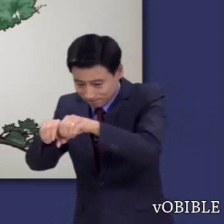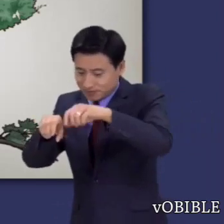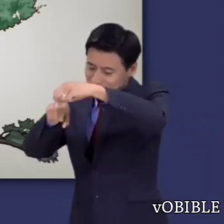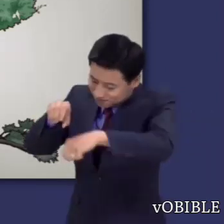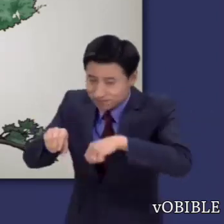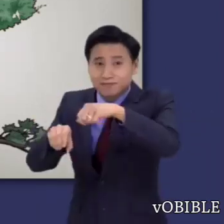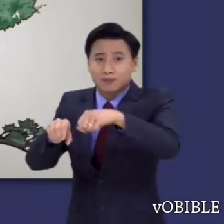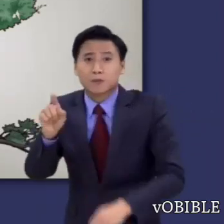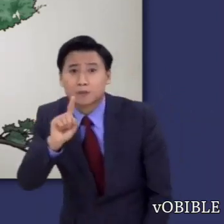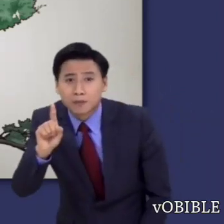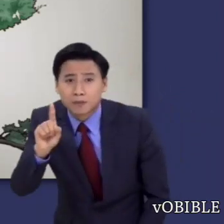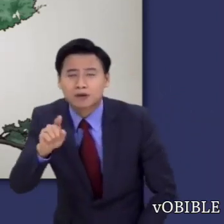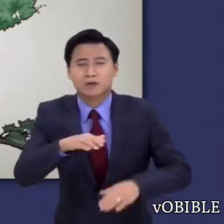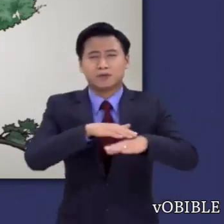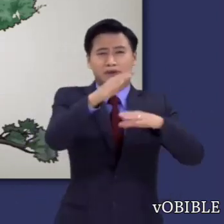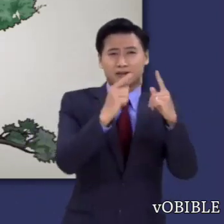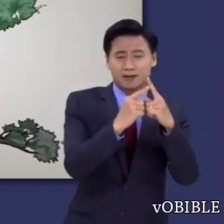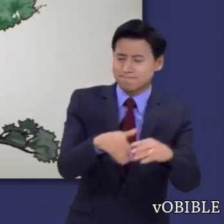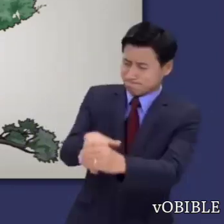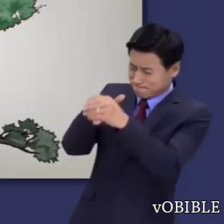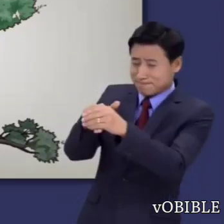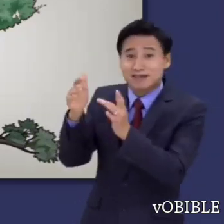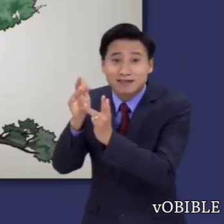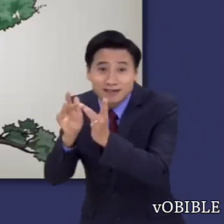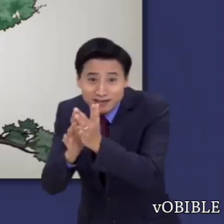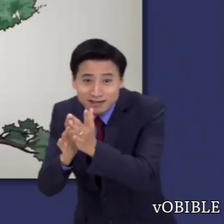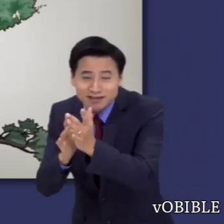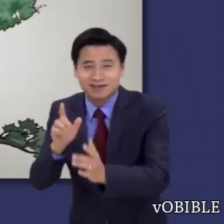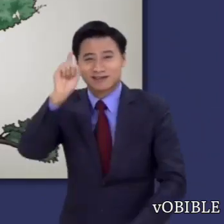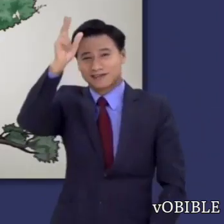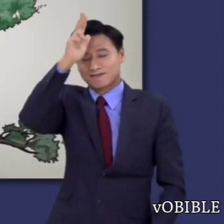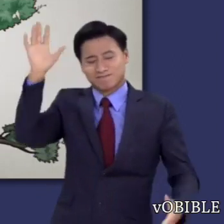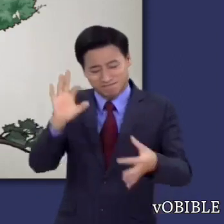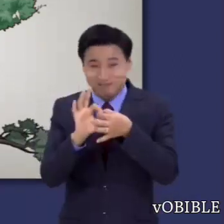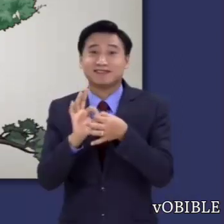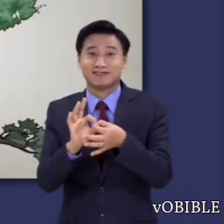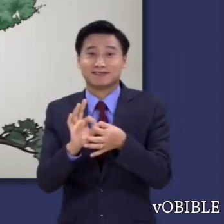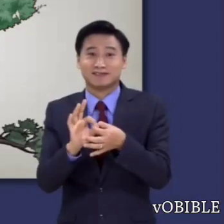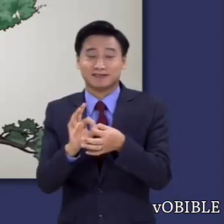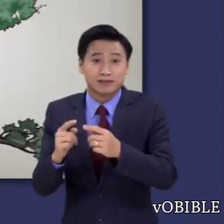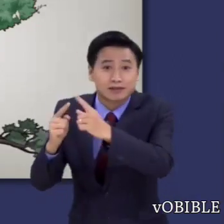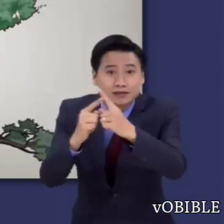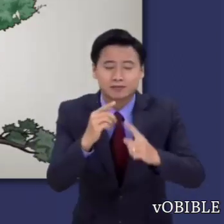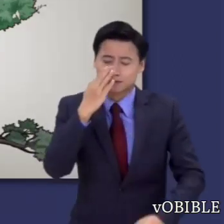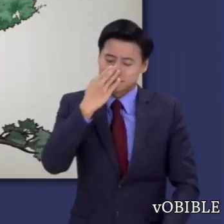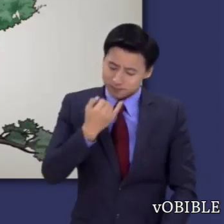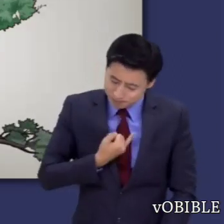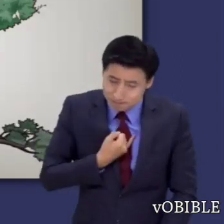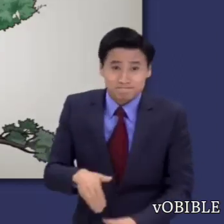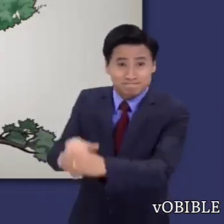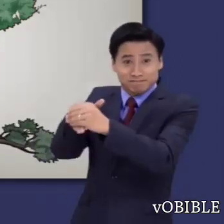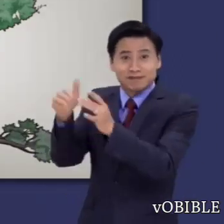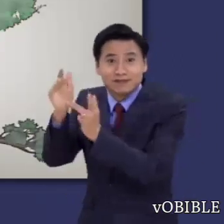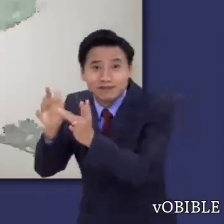嫁接到橄榄树上。基督徒必须保持谦卑，信从耶稣，才能成为这棵树上的